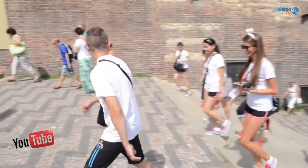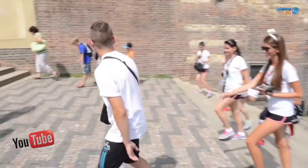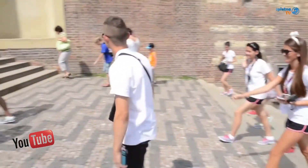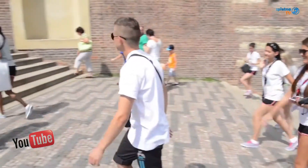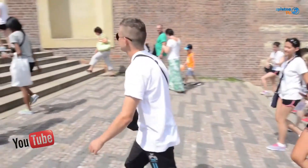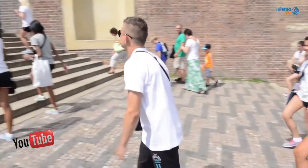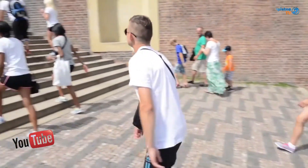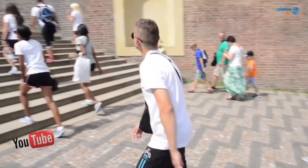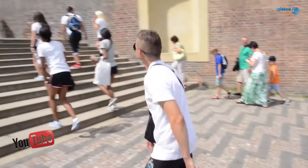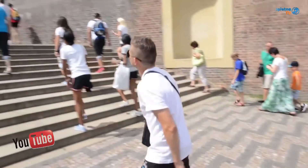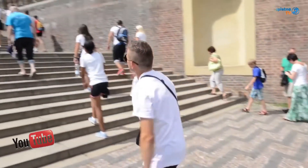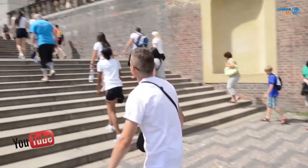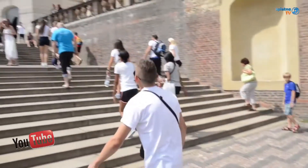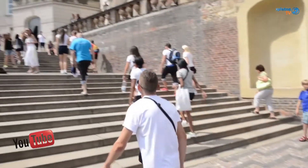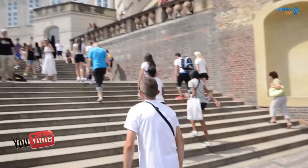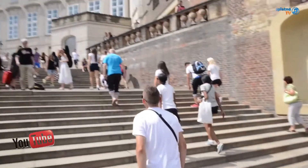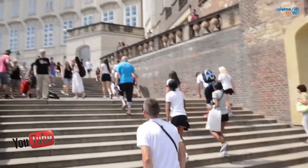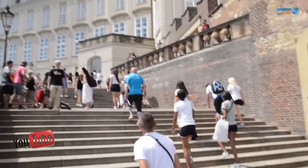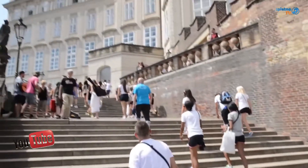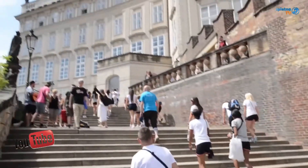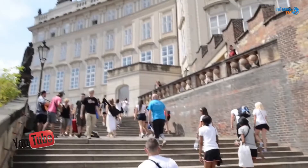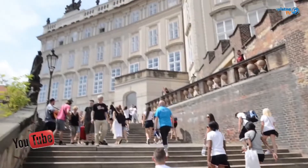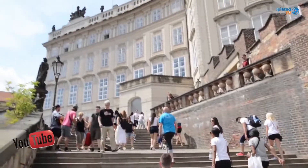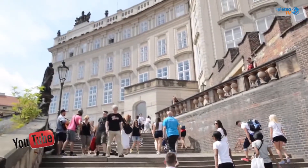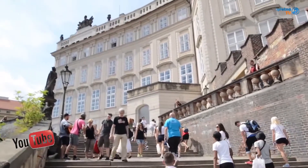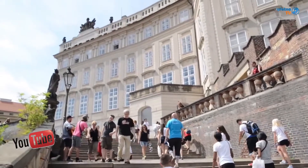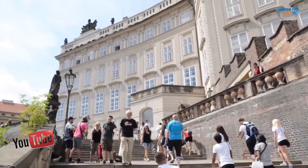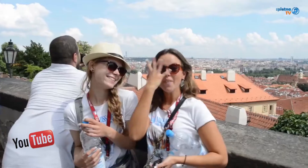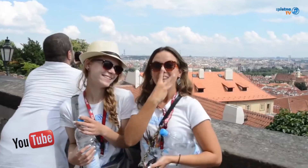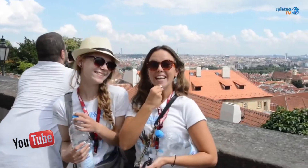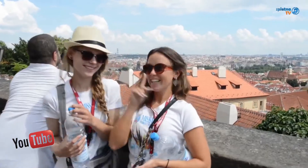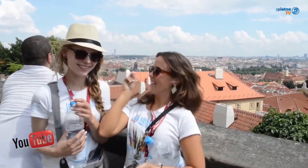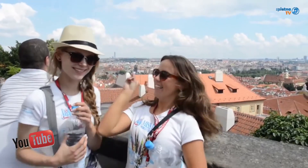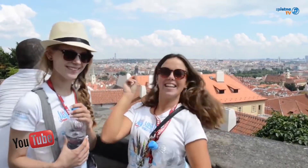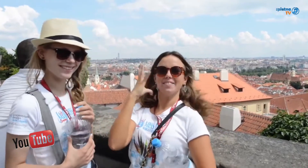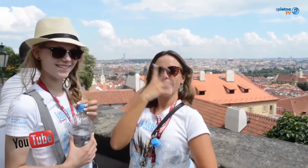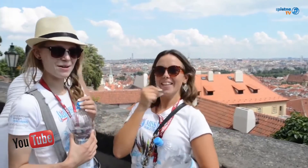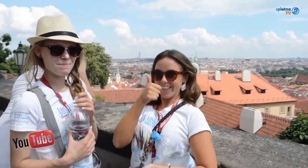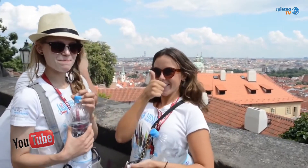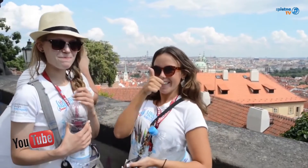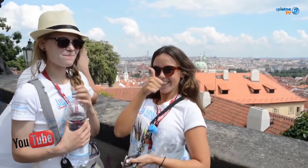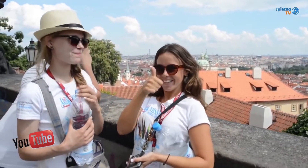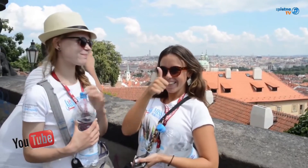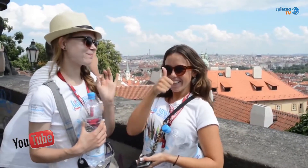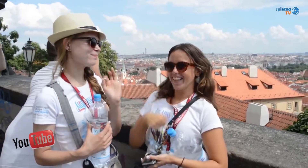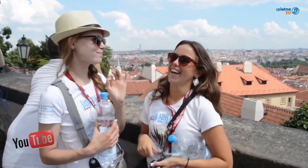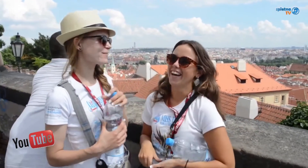No one knows where anyone goes when all is said and done. It may be an ending, we may have only just